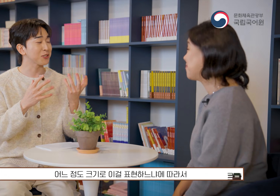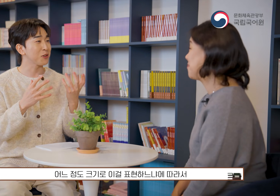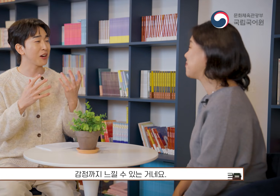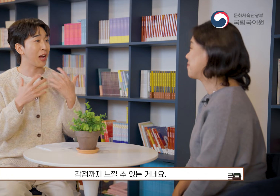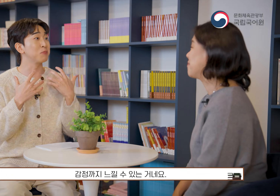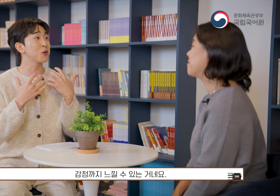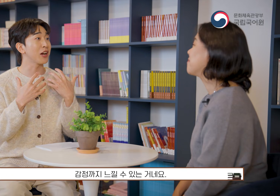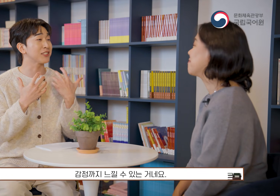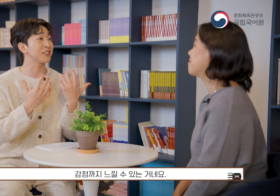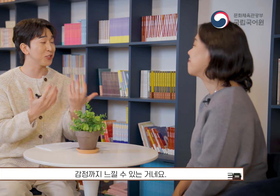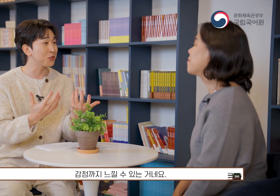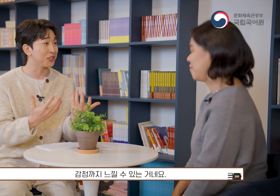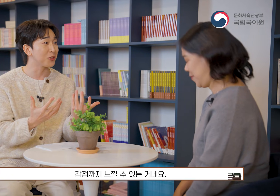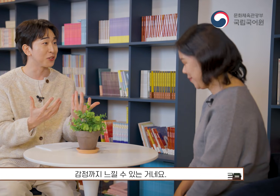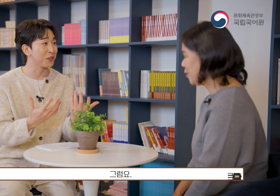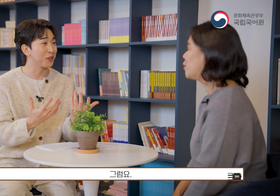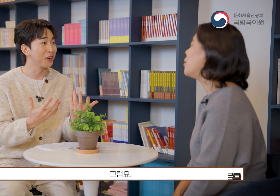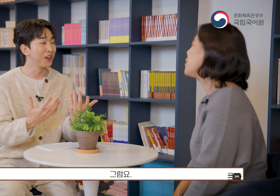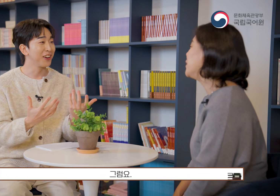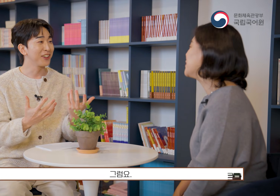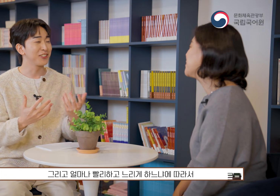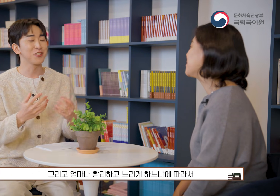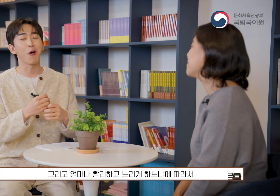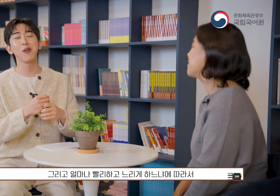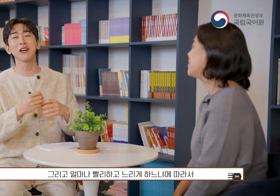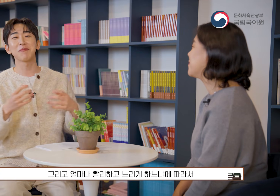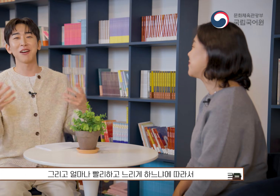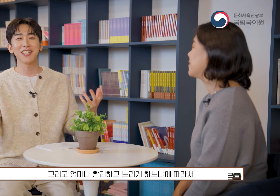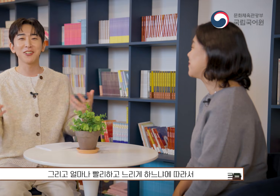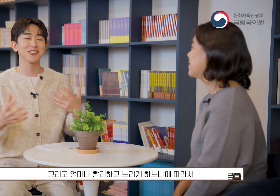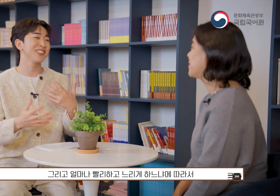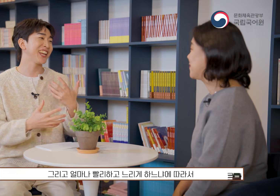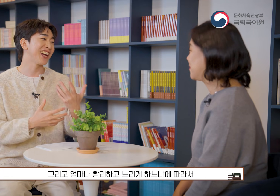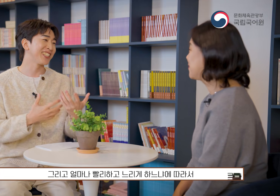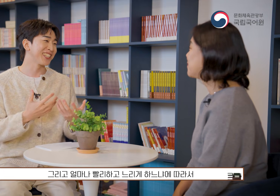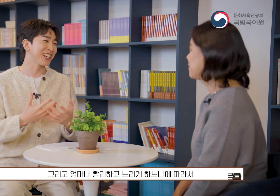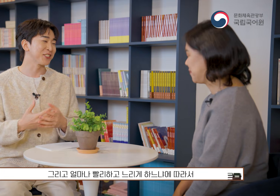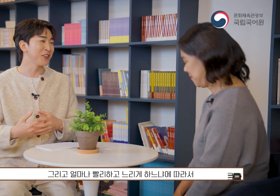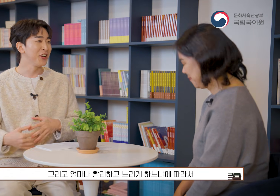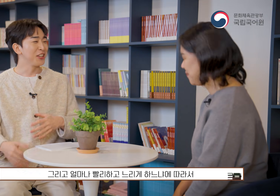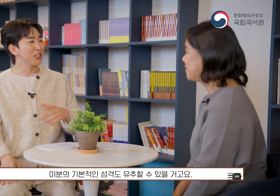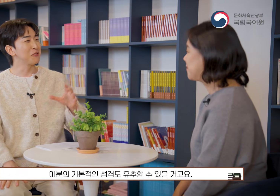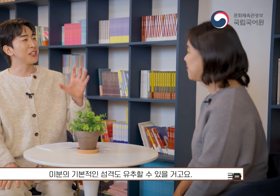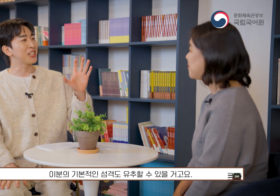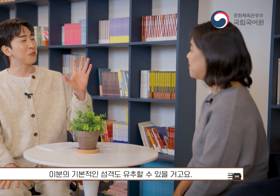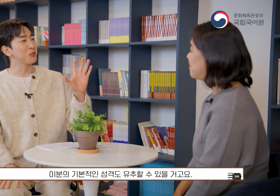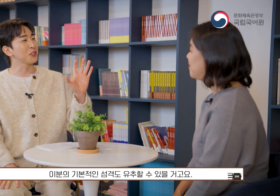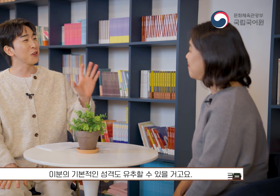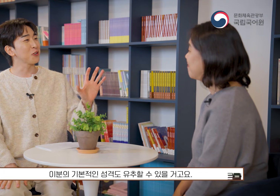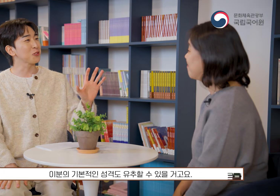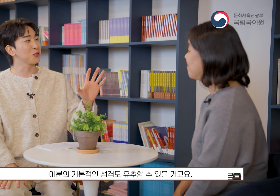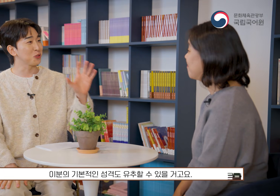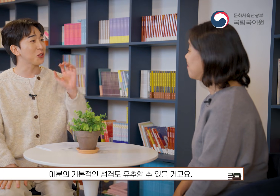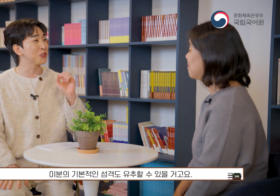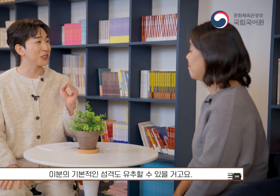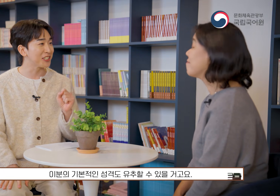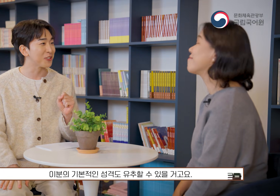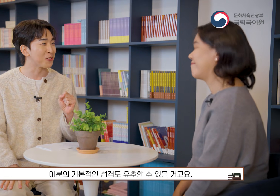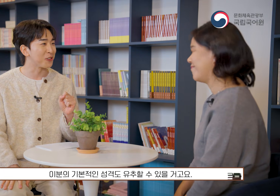따라서 감정까지 느낄 수 있는 거네요. 그럼요. 그리고 얼마나 빨리 하고 느리게 하느냐에 따라서 이분의 기본적인 성격도 유추할 수 있을 거고요.